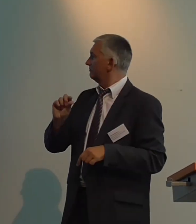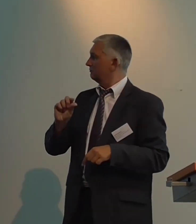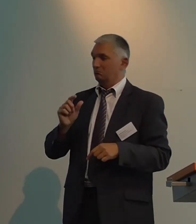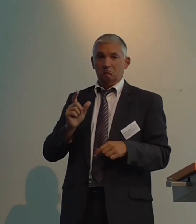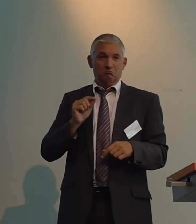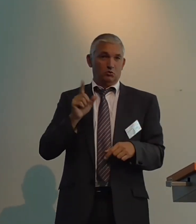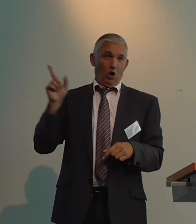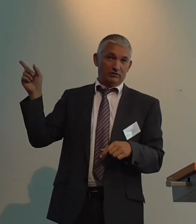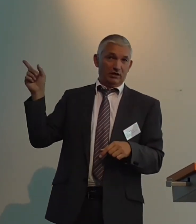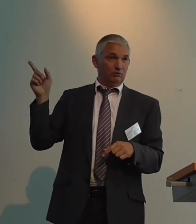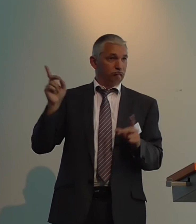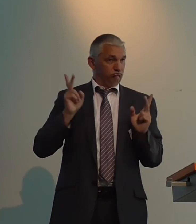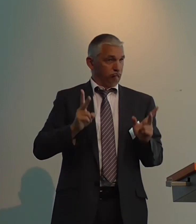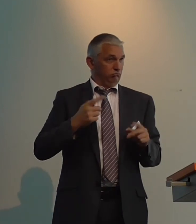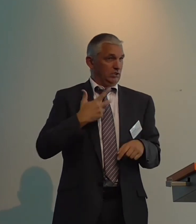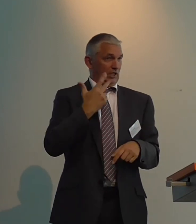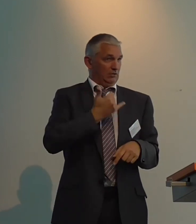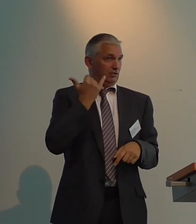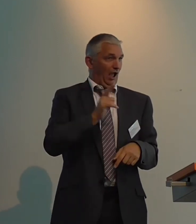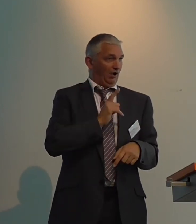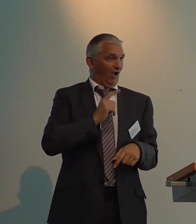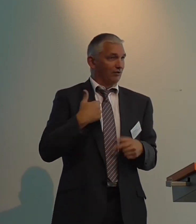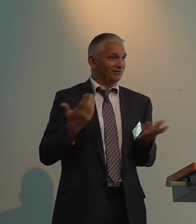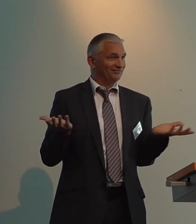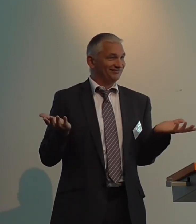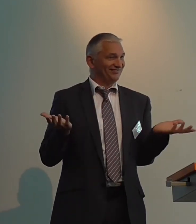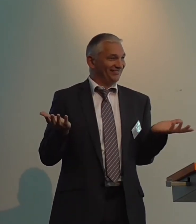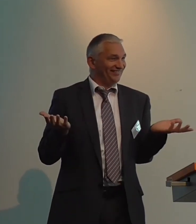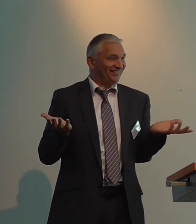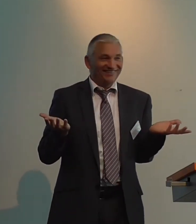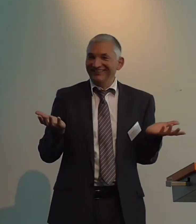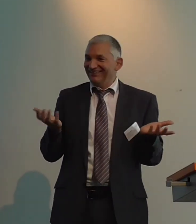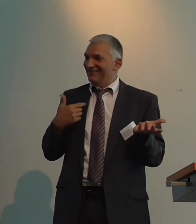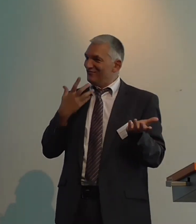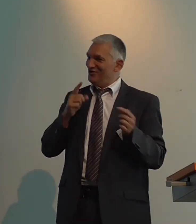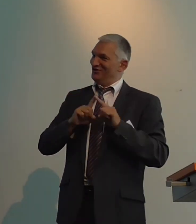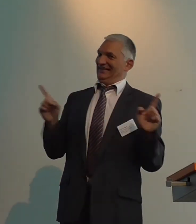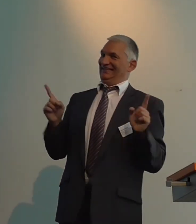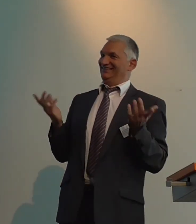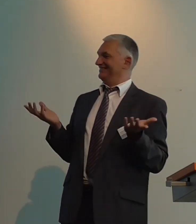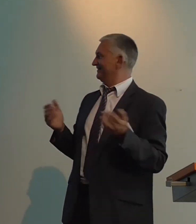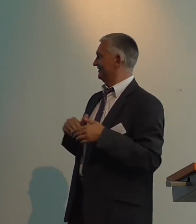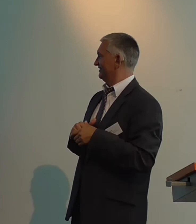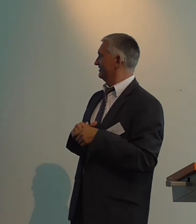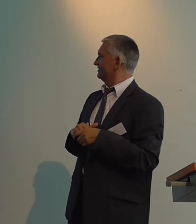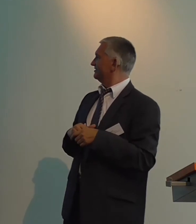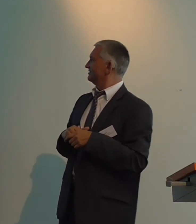jetzt hier wirklich betrachtet, ist das jetzt kein großer Schritt. Wir haben jetzt 30 Jahre gewartet und wir möchten das jetzt nicht